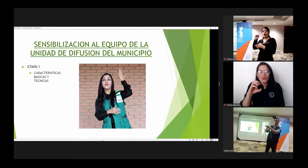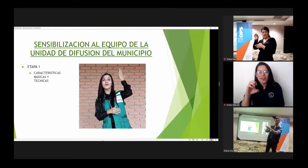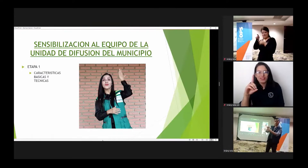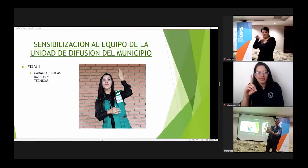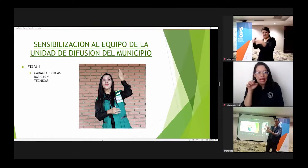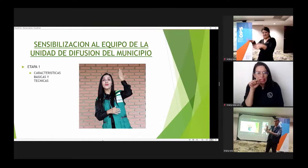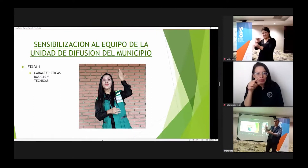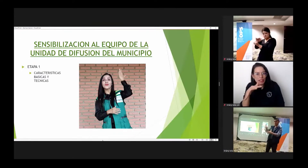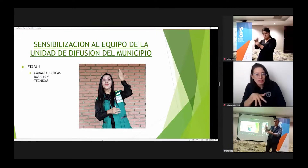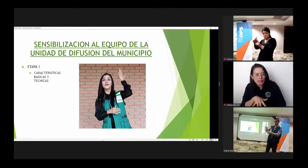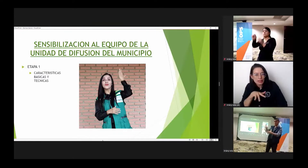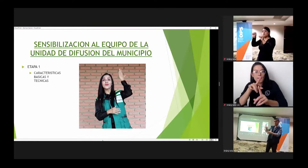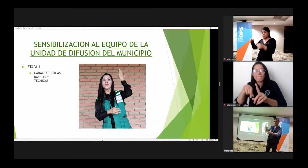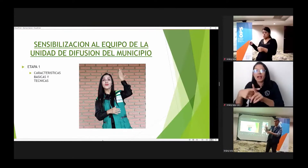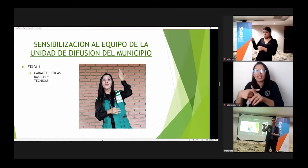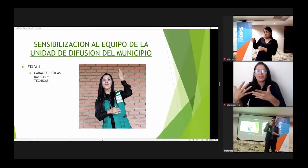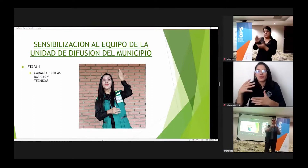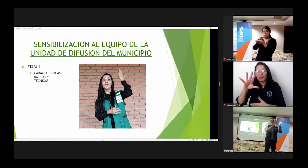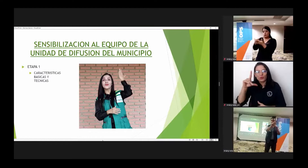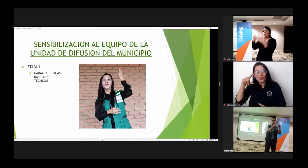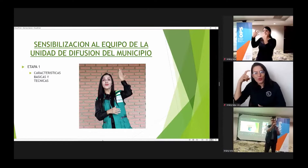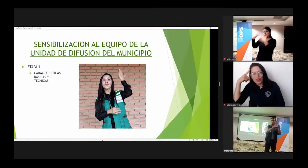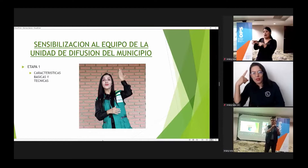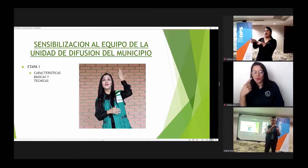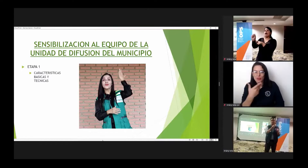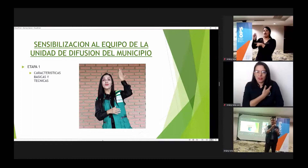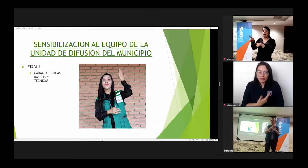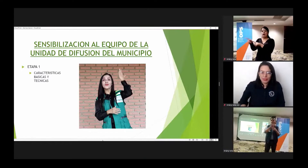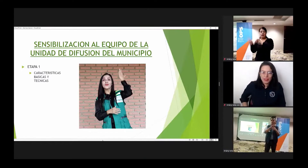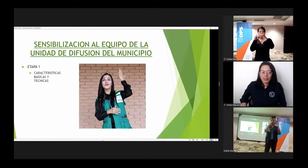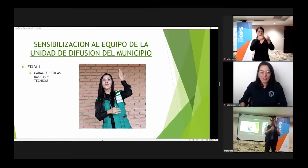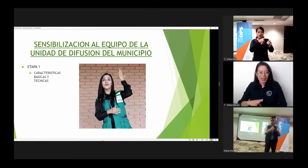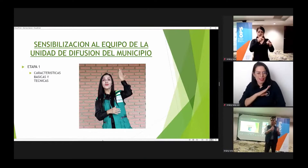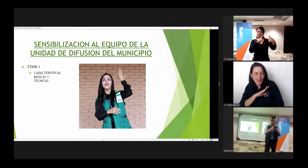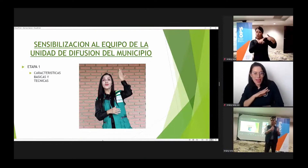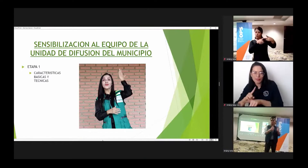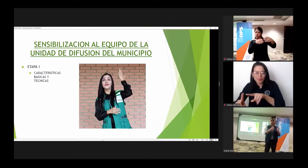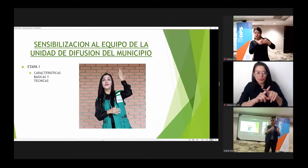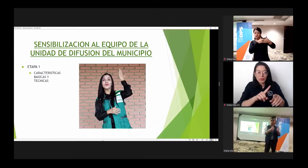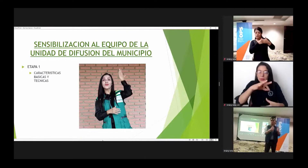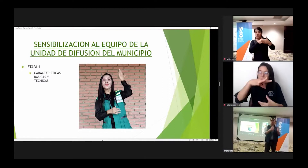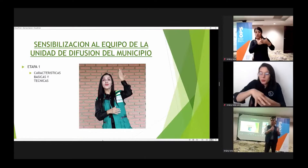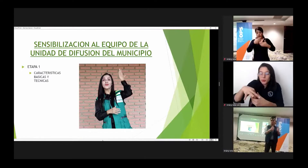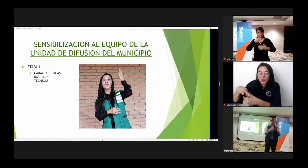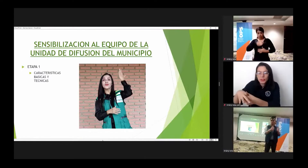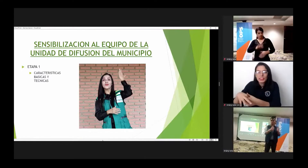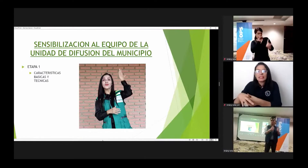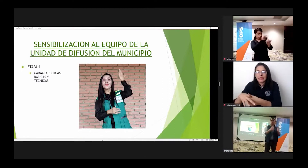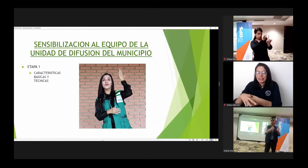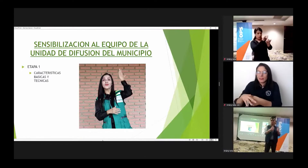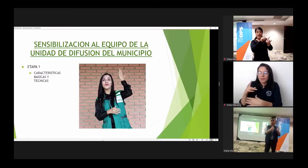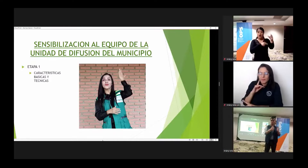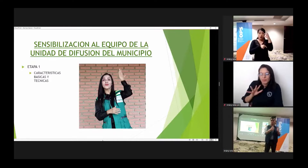elecciones que hubieron políticas de tantos subnacionales y de las alcaldías, se siguió incidiendo para que con estos nuevos